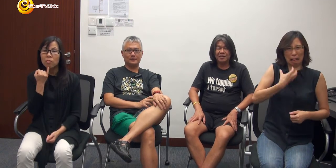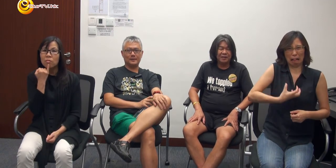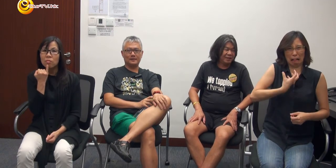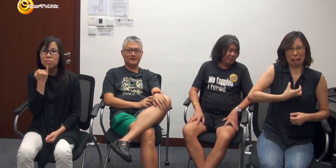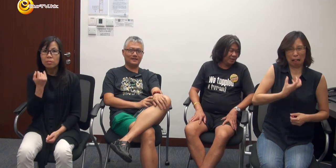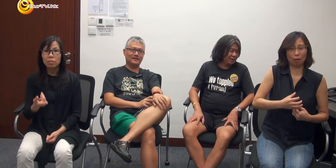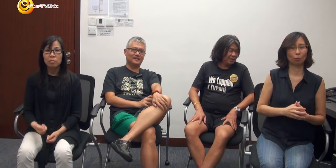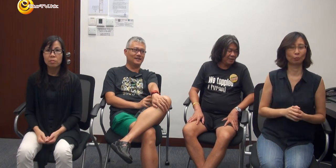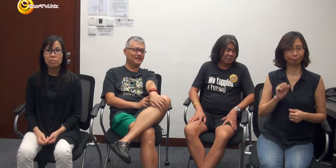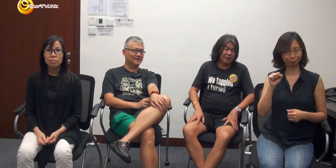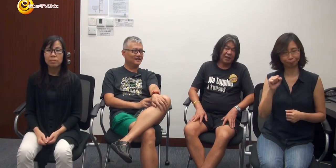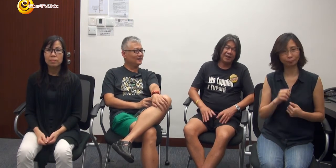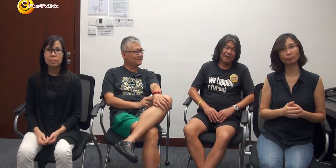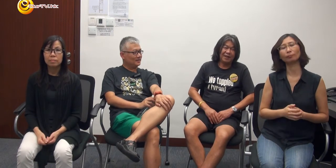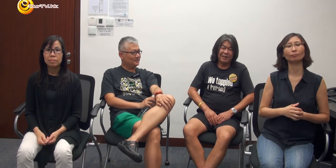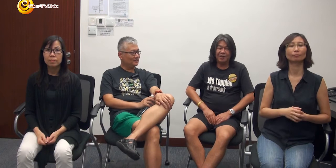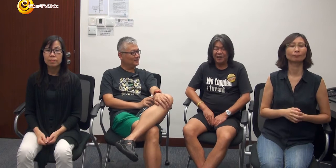咩？ 咁而家我睇